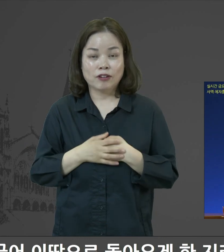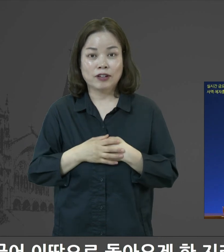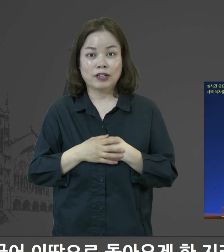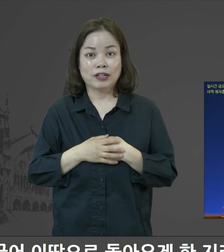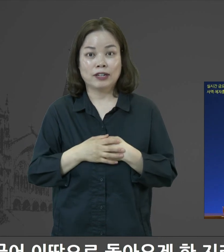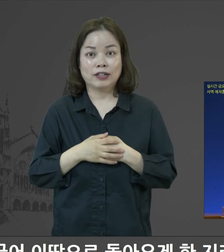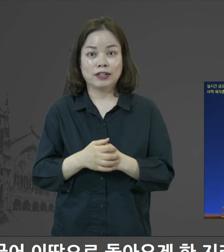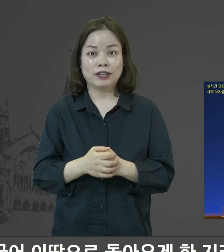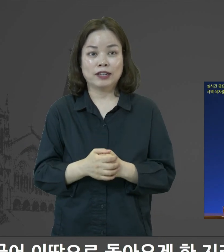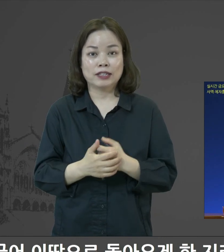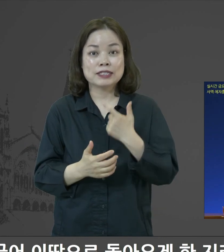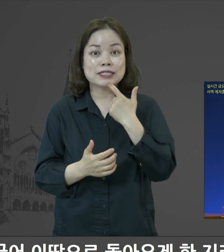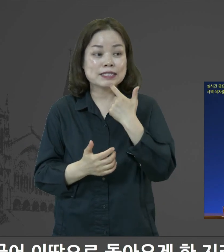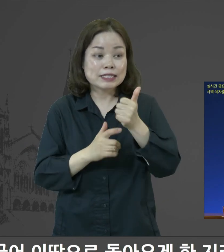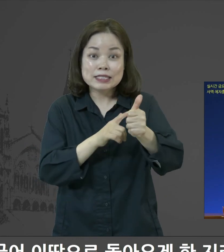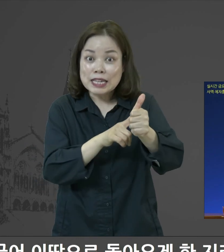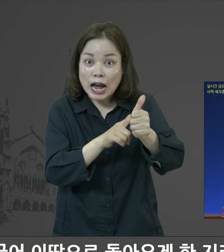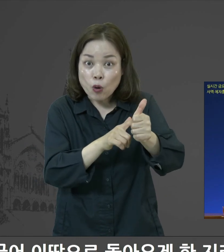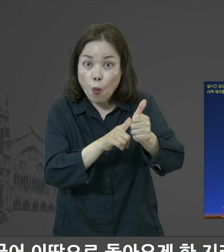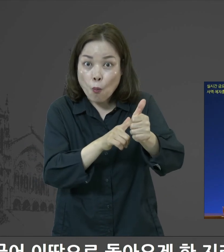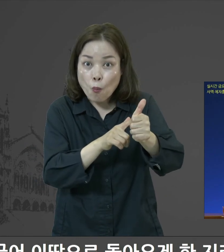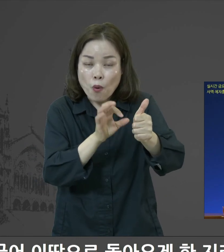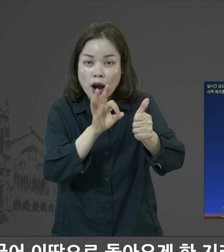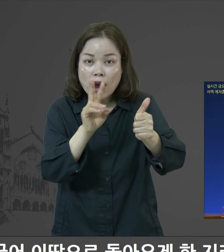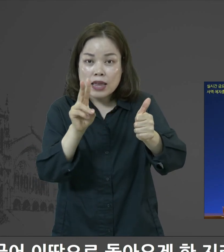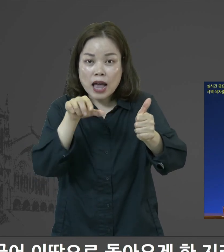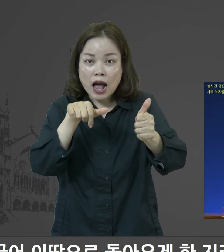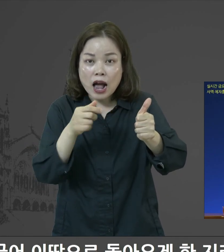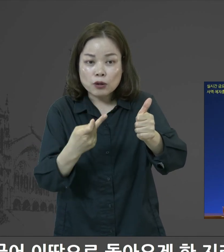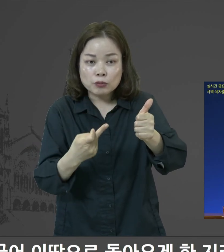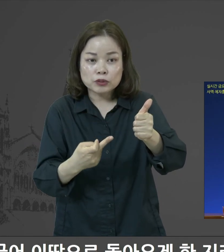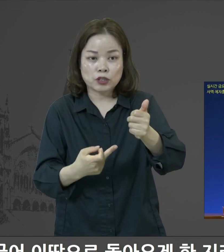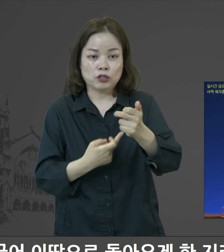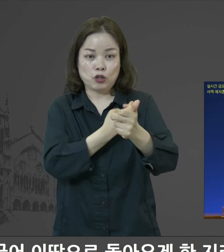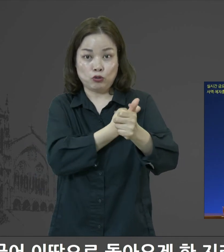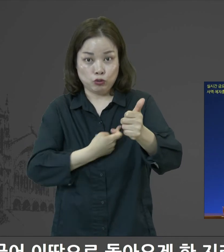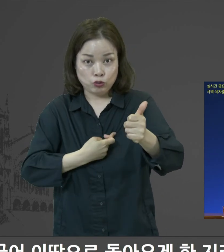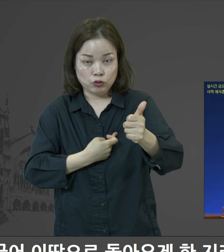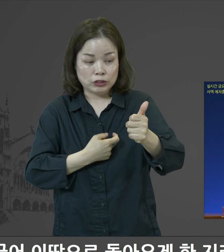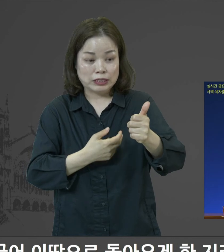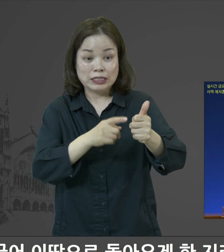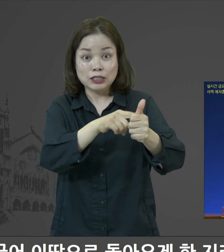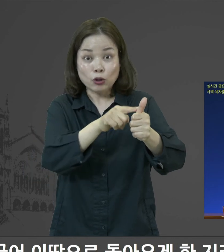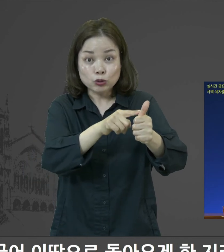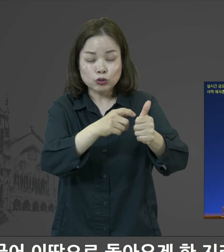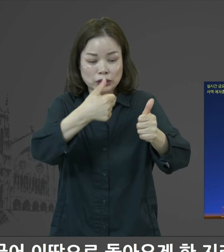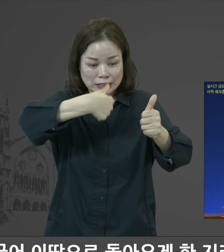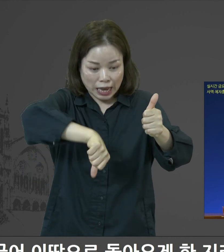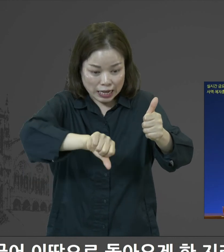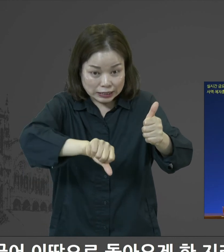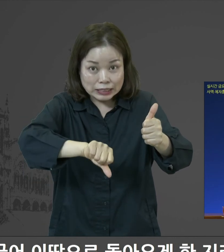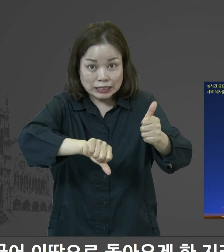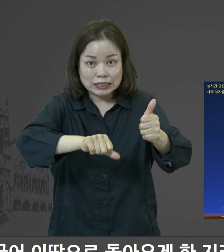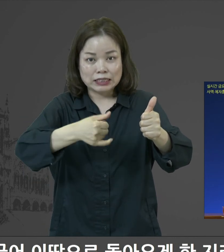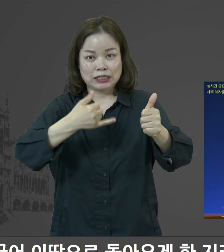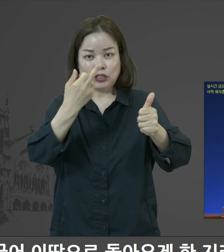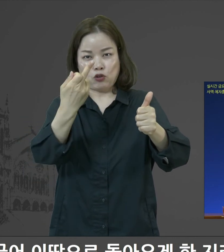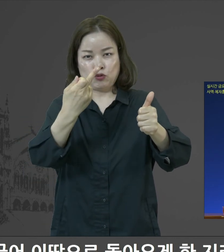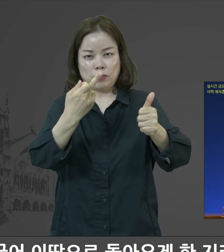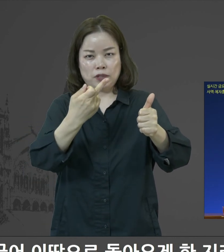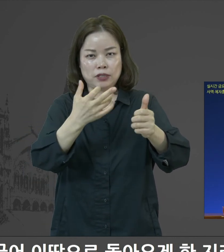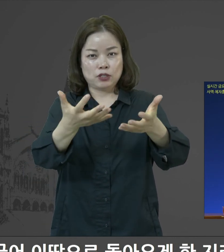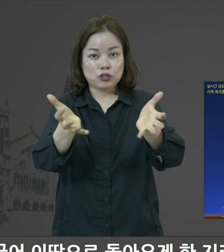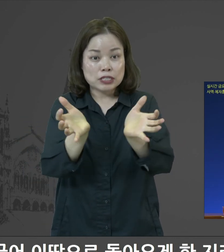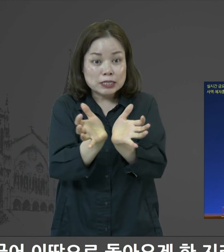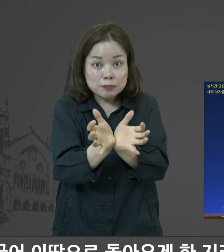그래서 야곱 자식 12명이 이스라엘의 12지파가 된 거죠. 자, 이제는